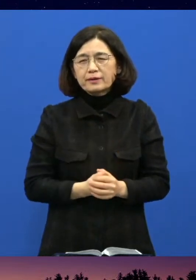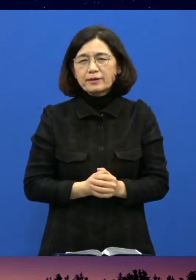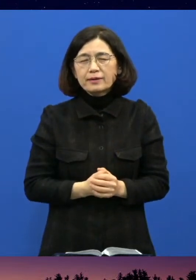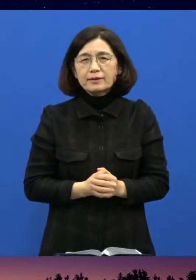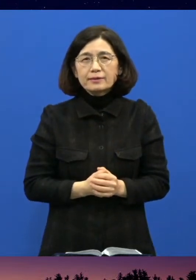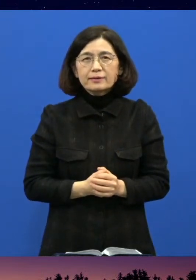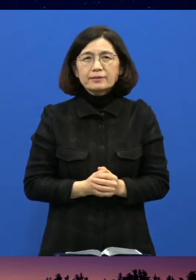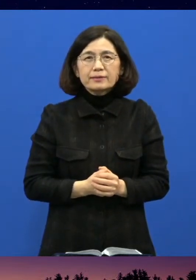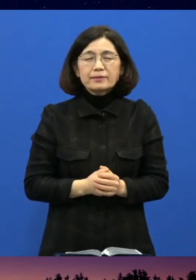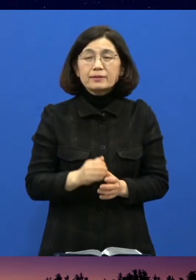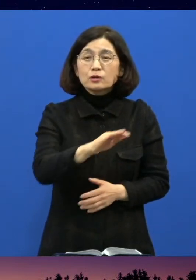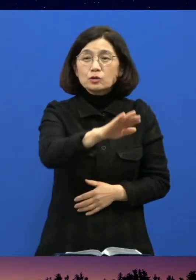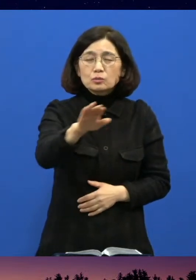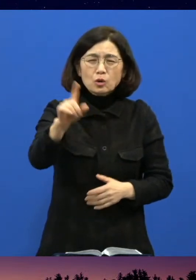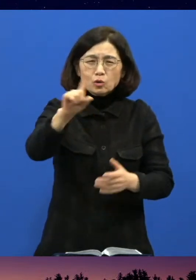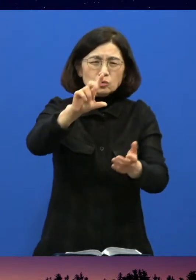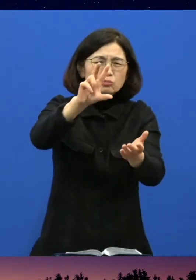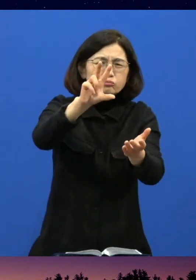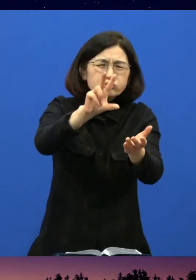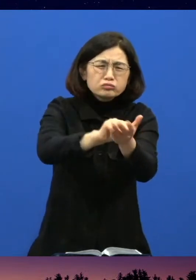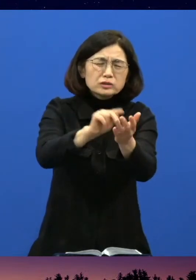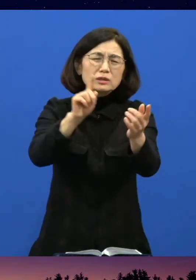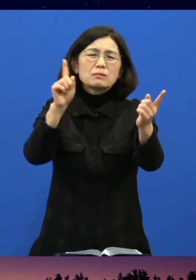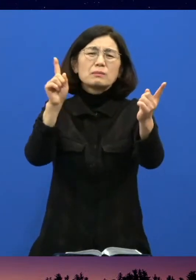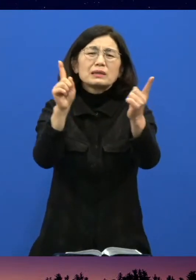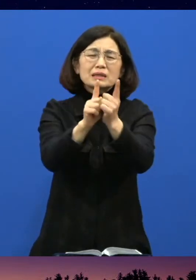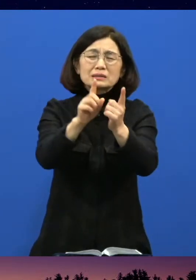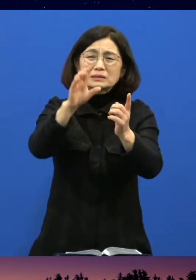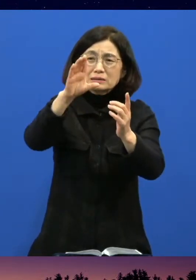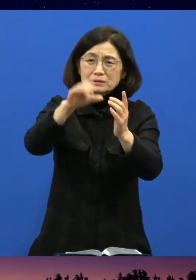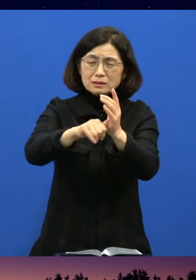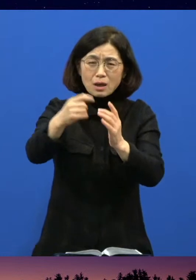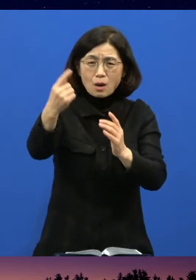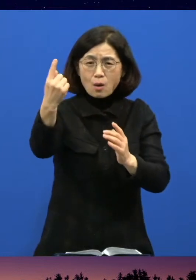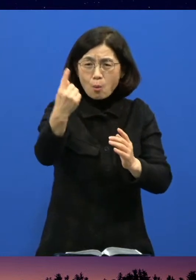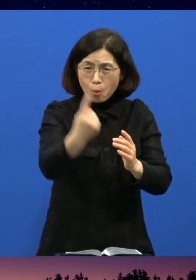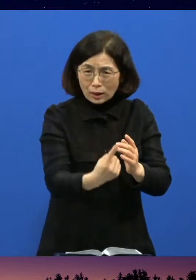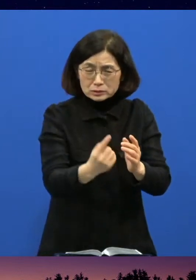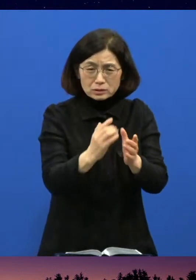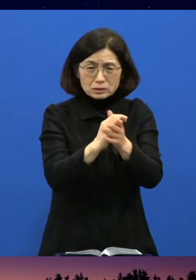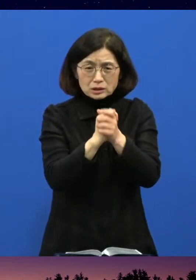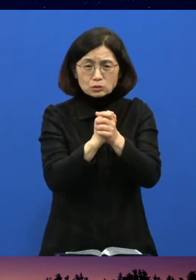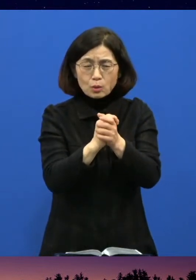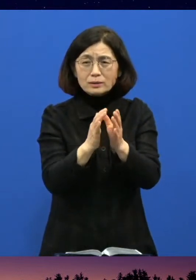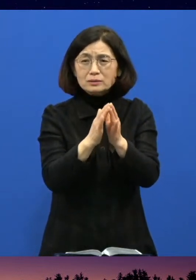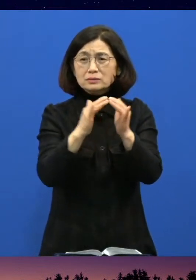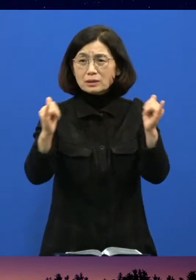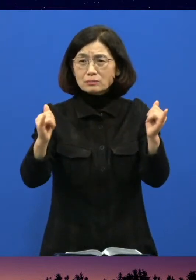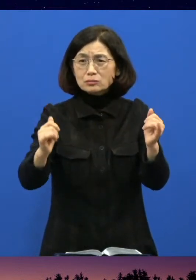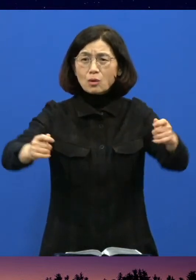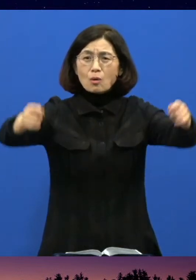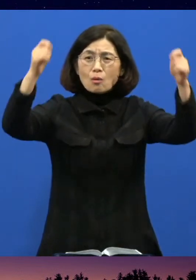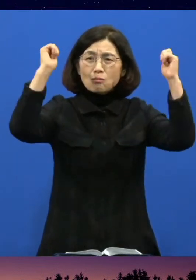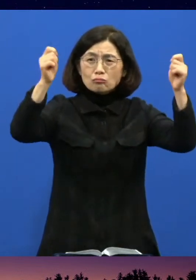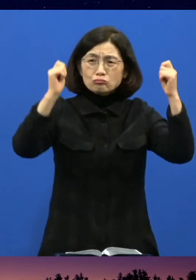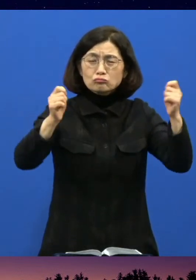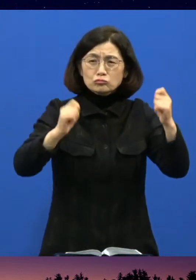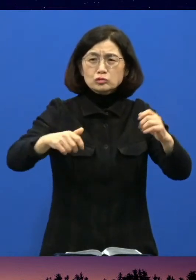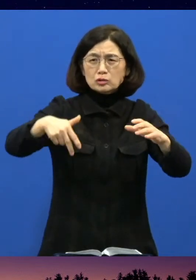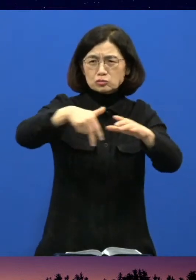여러분, 어떤 일이 있을 때만 기도하는 건 뭐예요, 여러분? 그게 무속 종교예요.